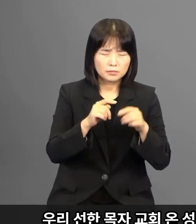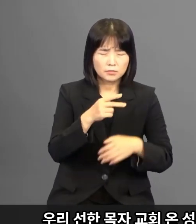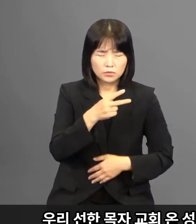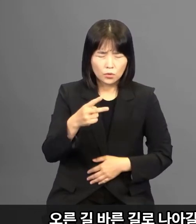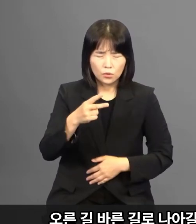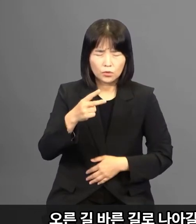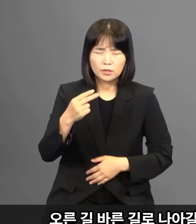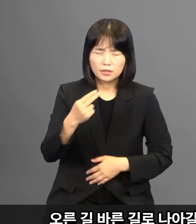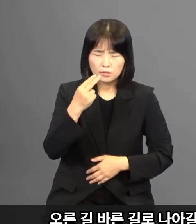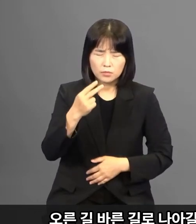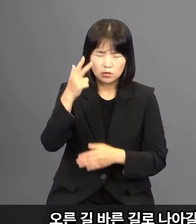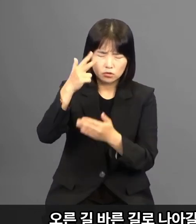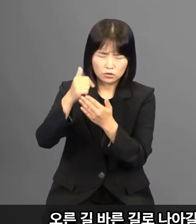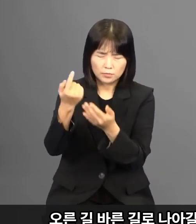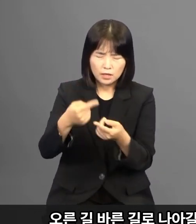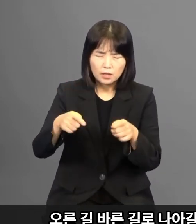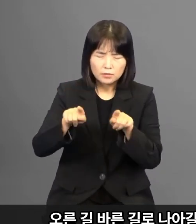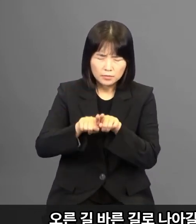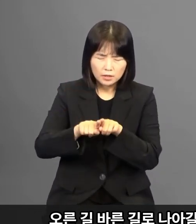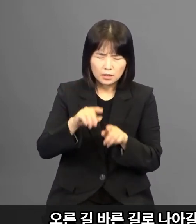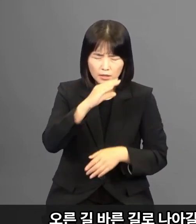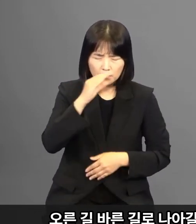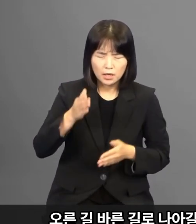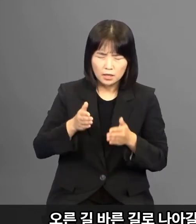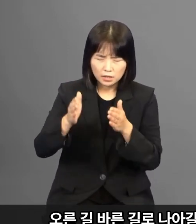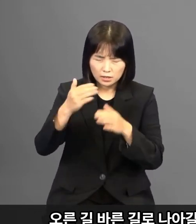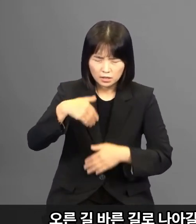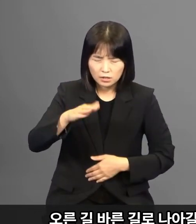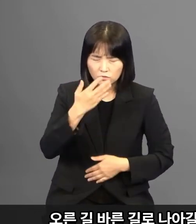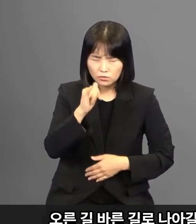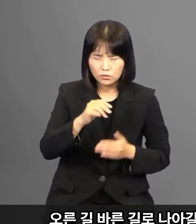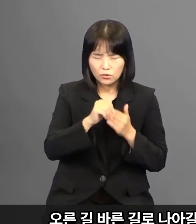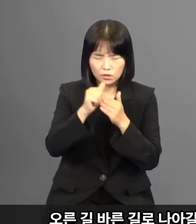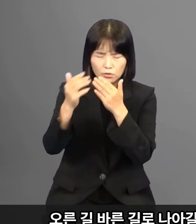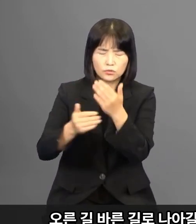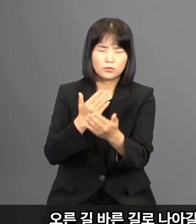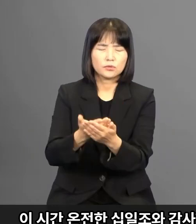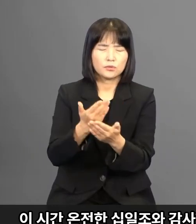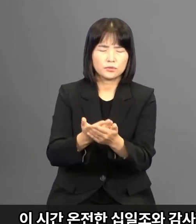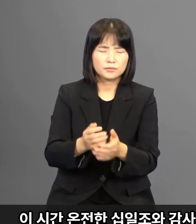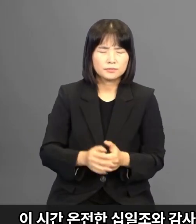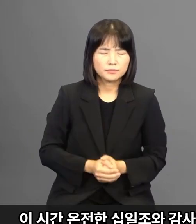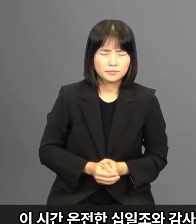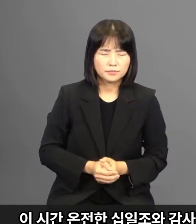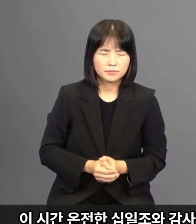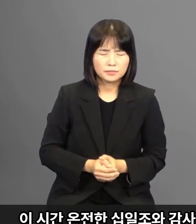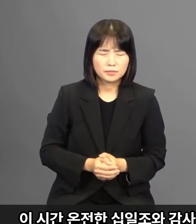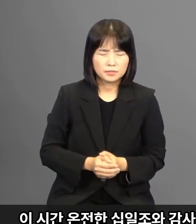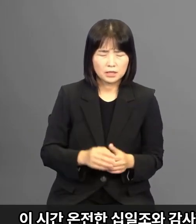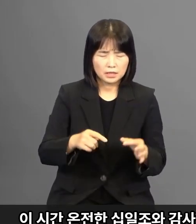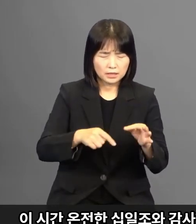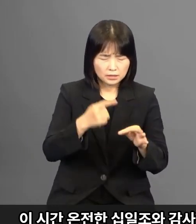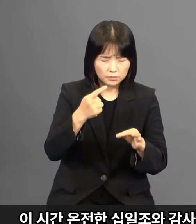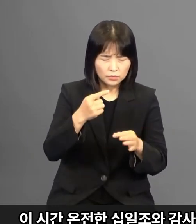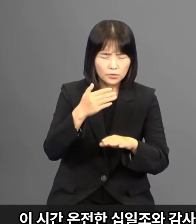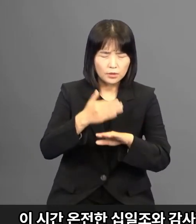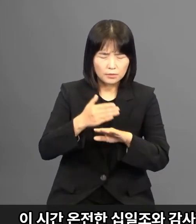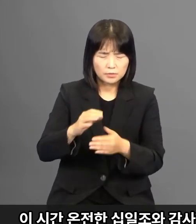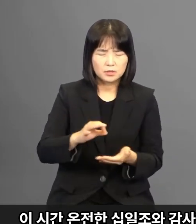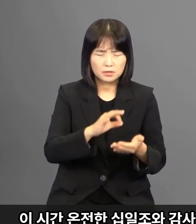함께 옳은 길, 바른 길로 나아갈 수 있도록 주여 인도하여 주시옵소서. 이 시간 온전한 11조와